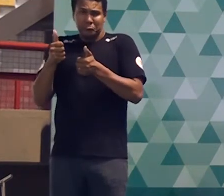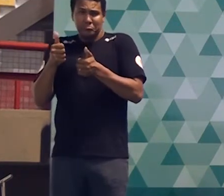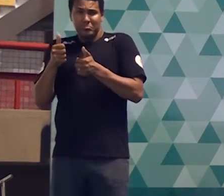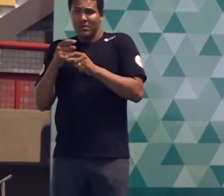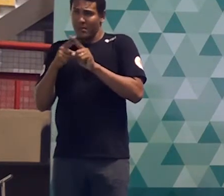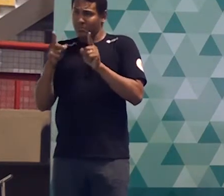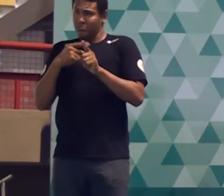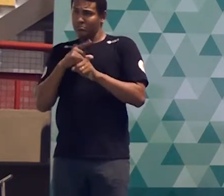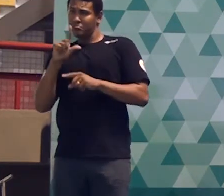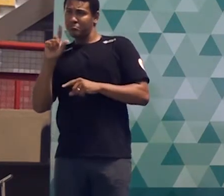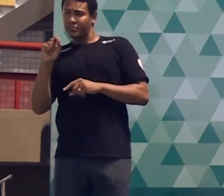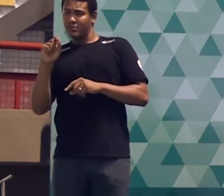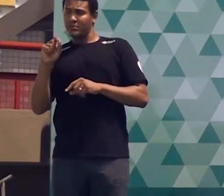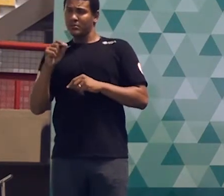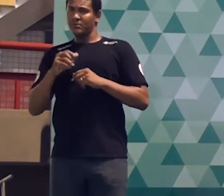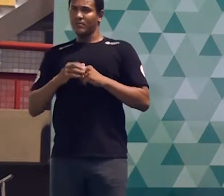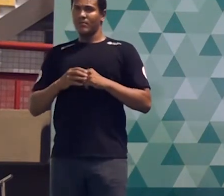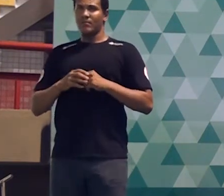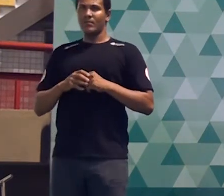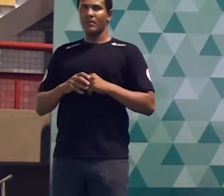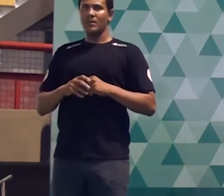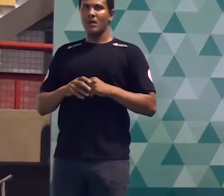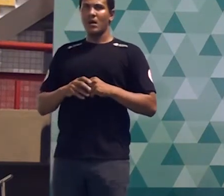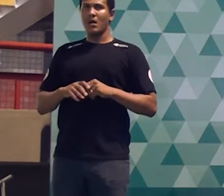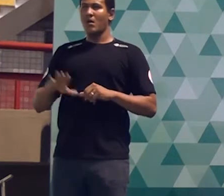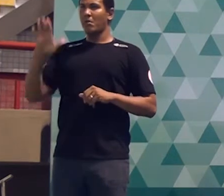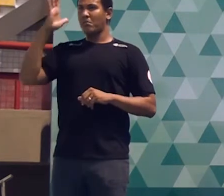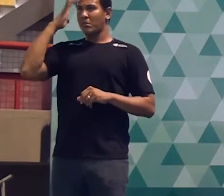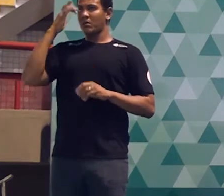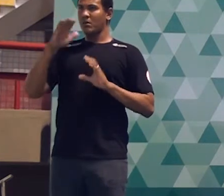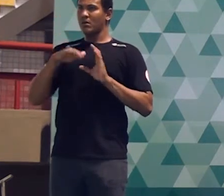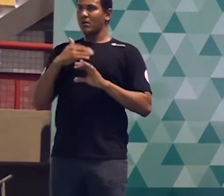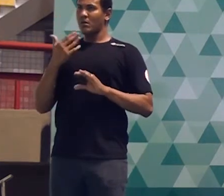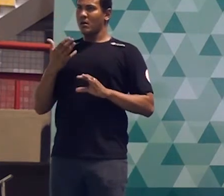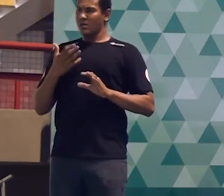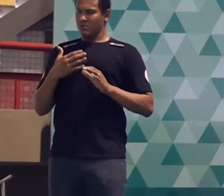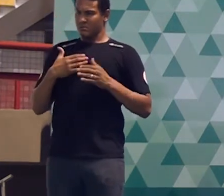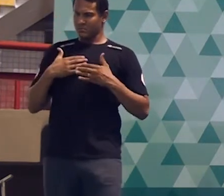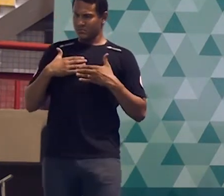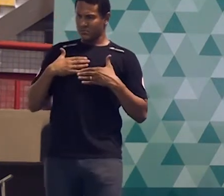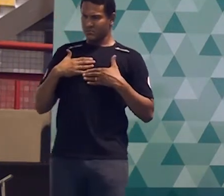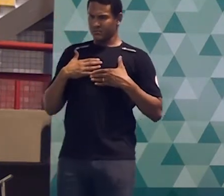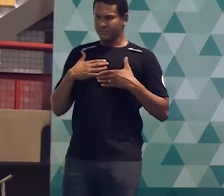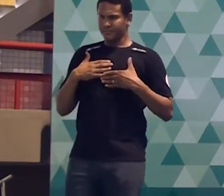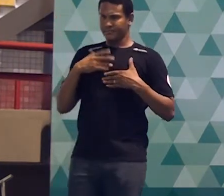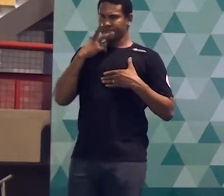eu adicionei. Aí no outro dia tem aquela mensagem, me possua. Então, por favor,